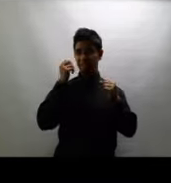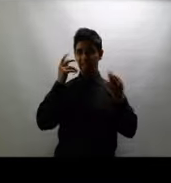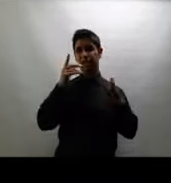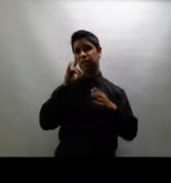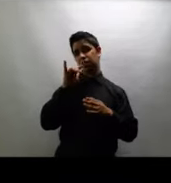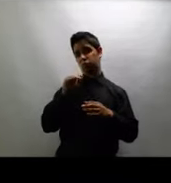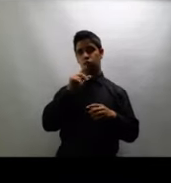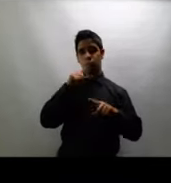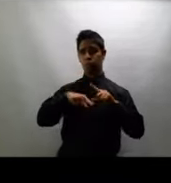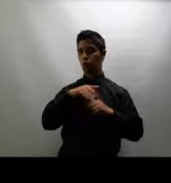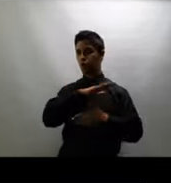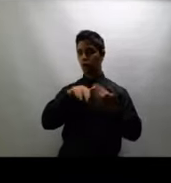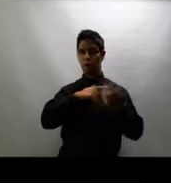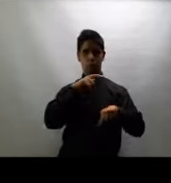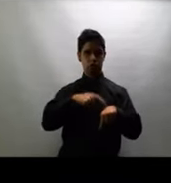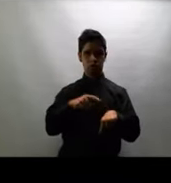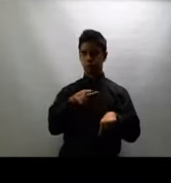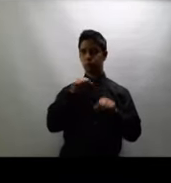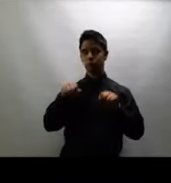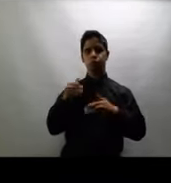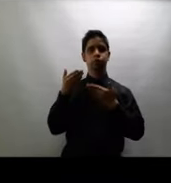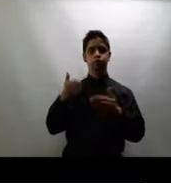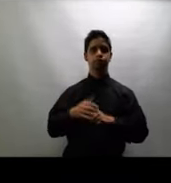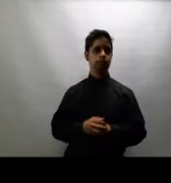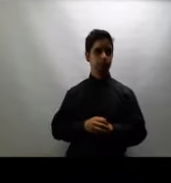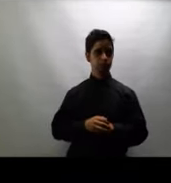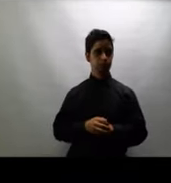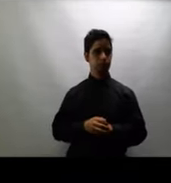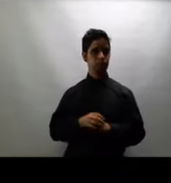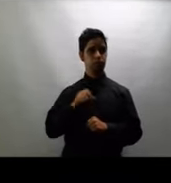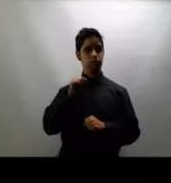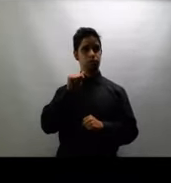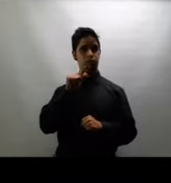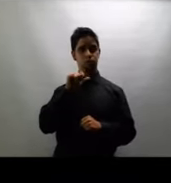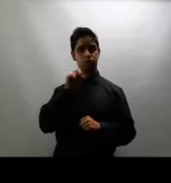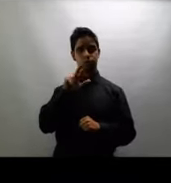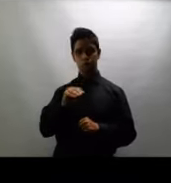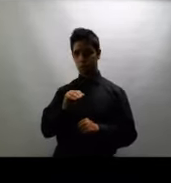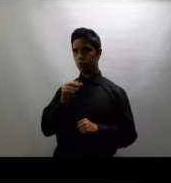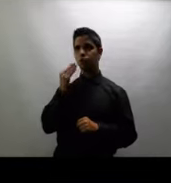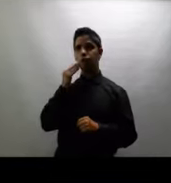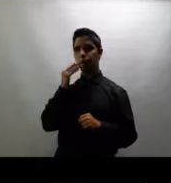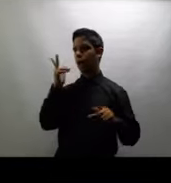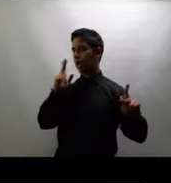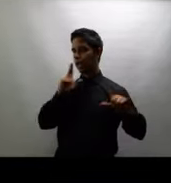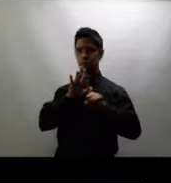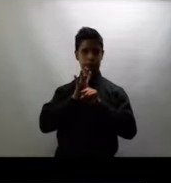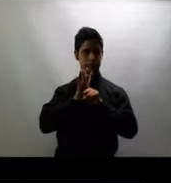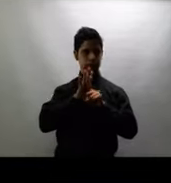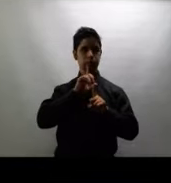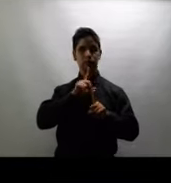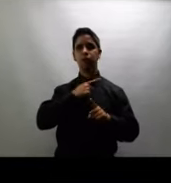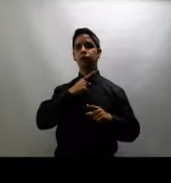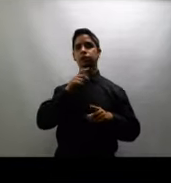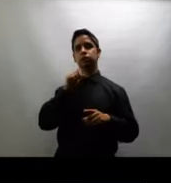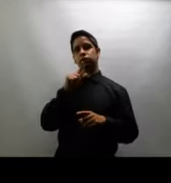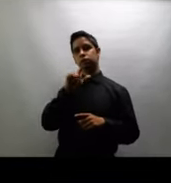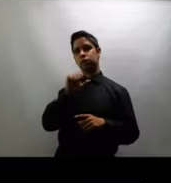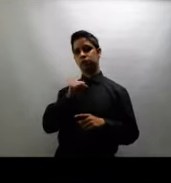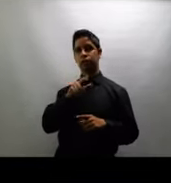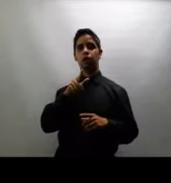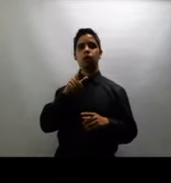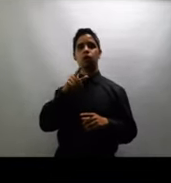los salseros de la mata que quieran conseguir salsa, sí, los que son bien fanáticos de la salsa gorda, de la